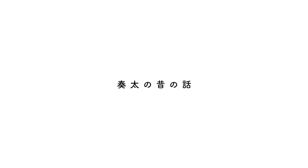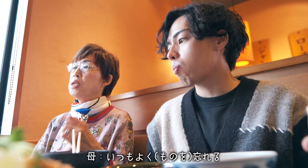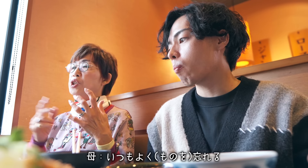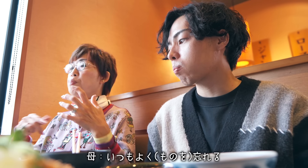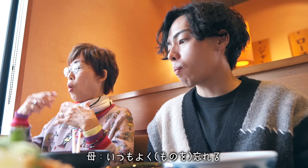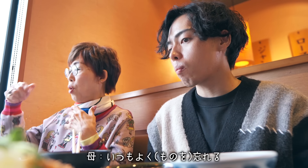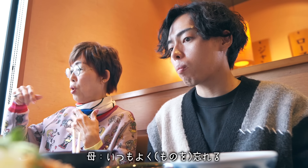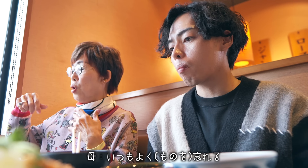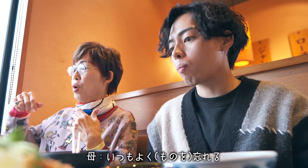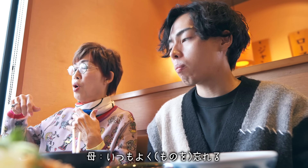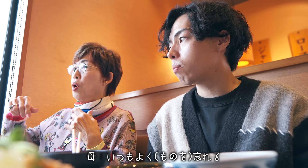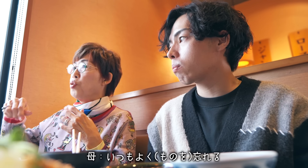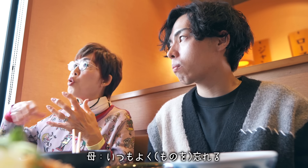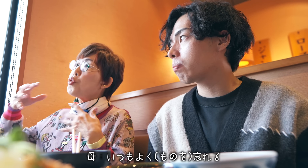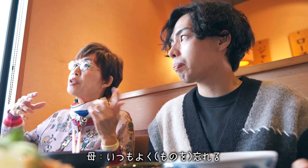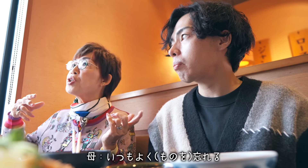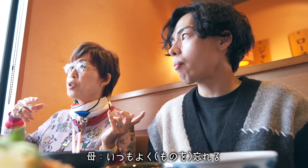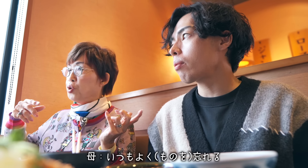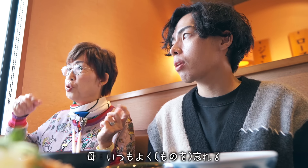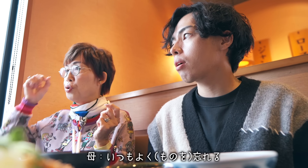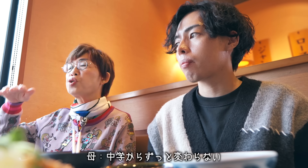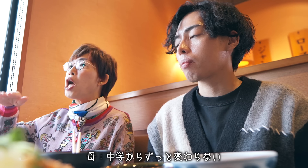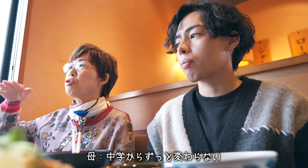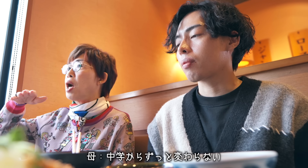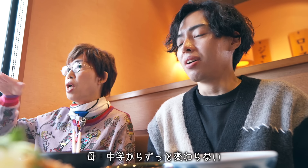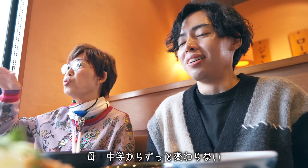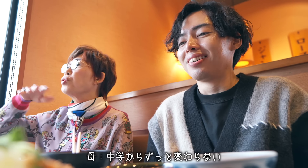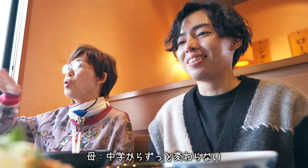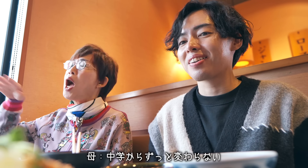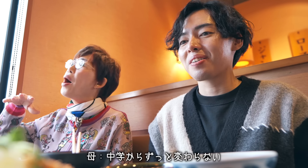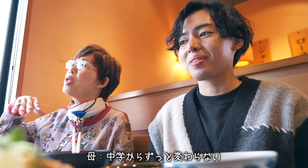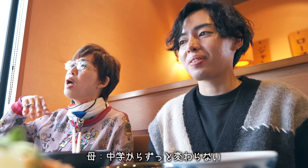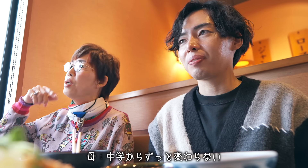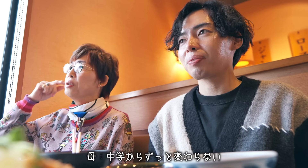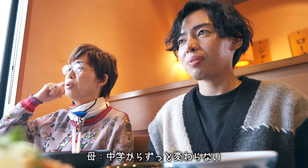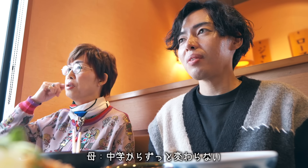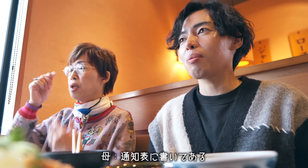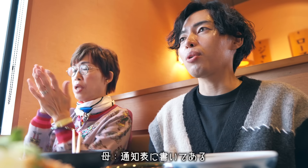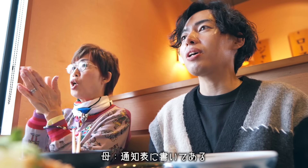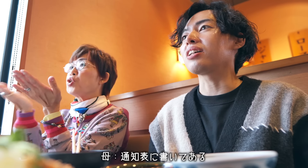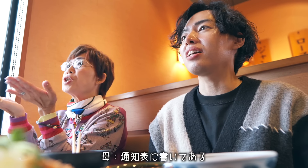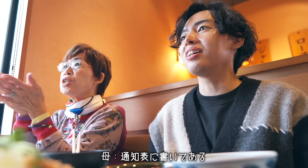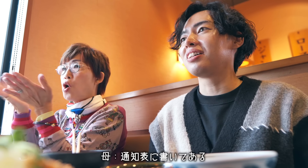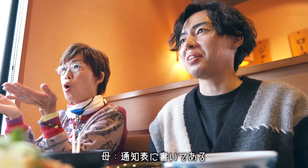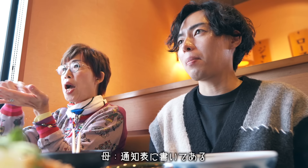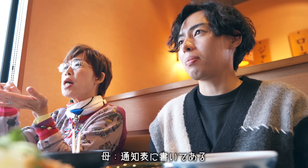あとパパ、僕はグラス、どっかくからずっと変わるんだ。 物忘れ。 ずっと変わ